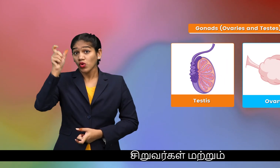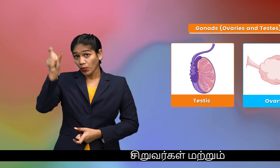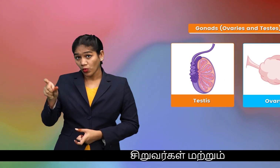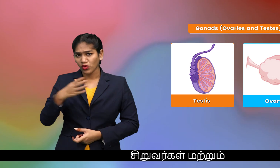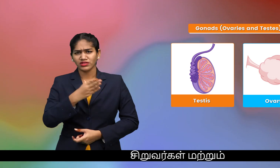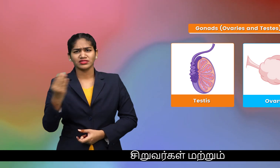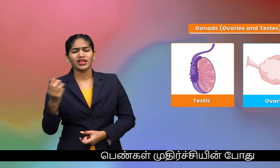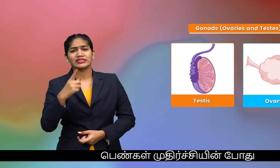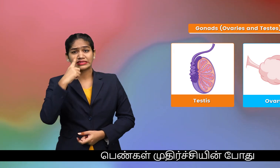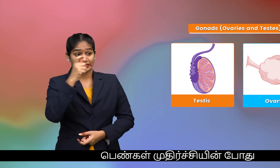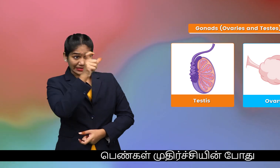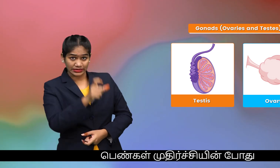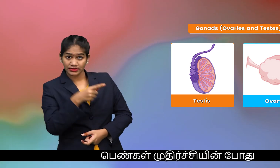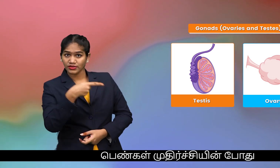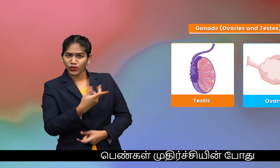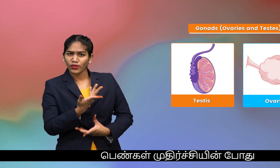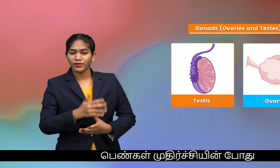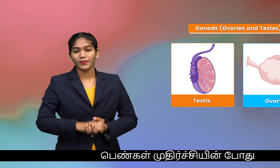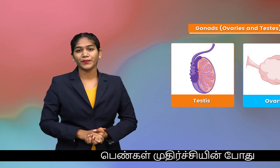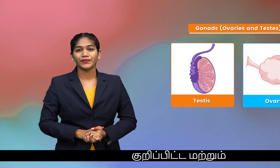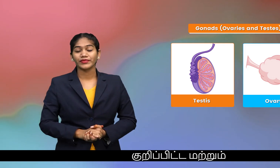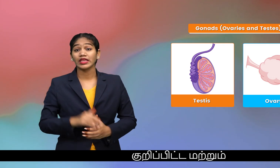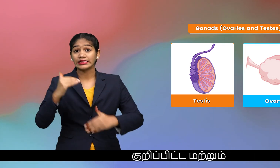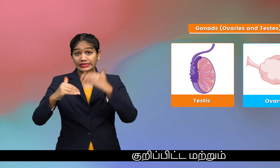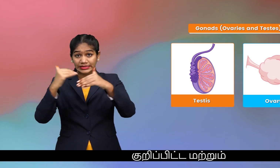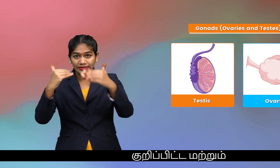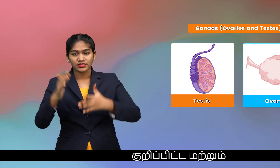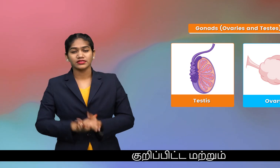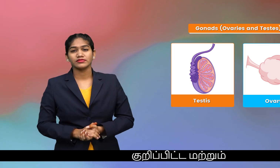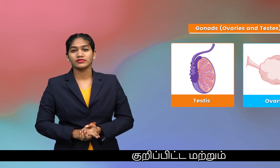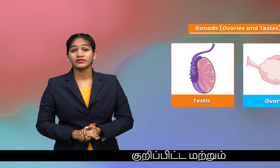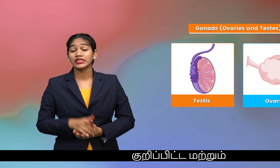சிறுவர்கள் மற்றும் பெண்கள் முதிர்ச்சியின் போது குறிப்பிட்ட மற்றும்